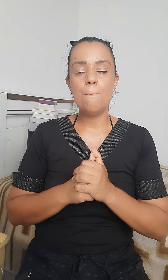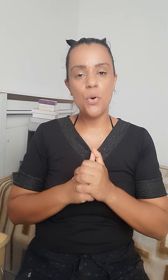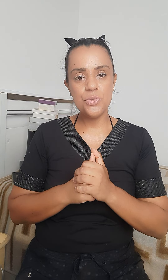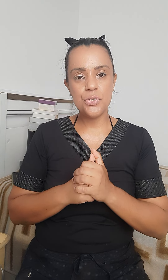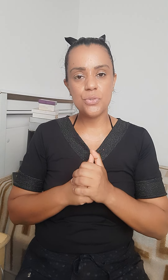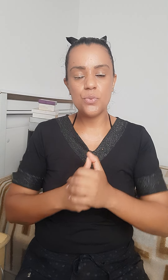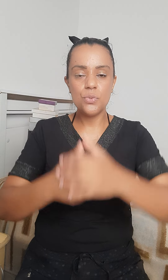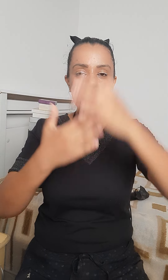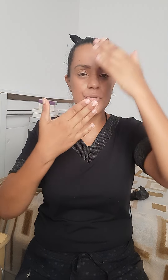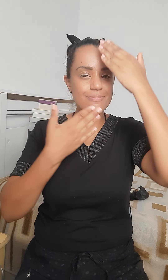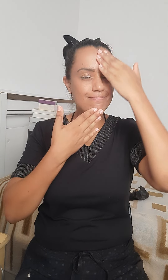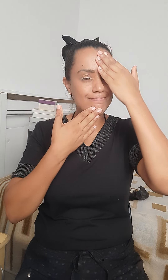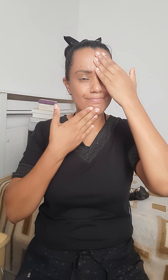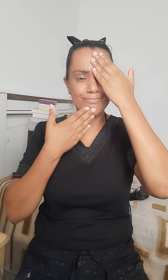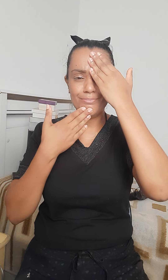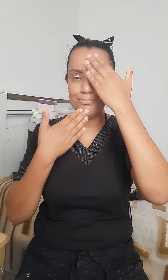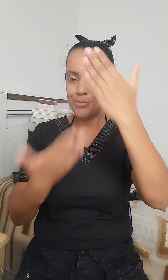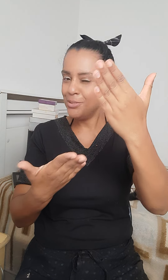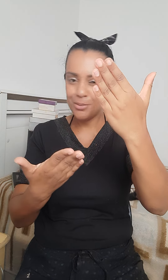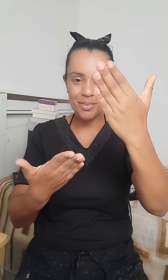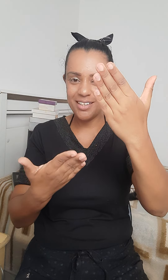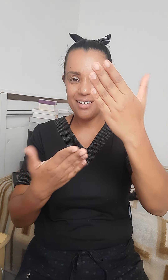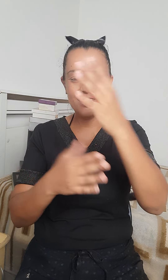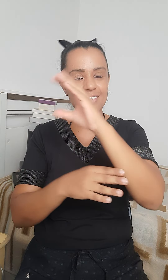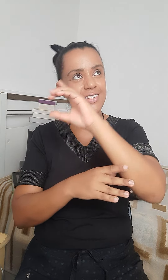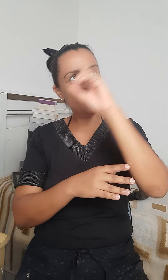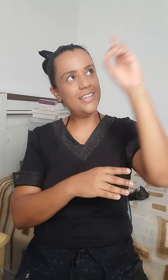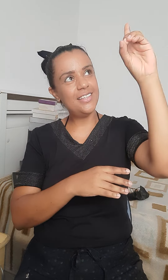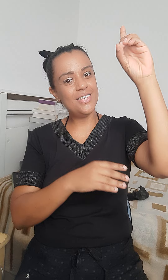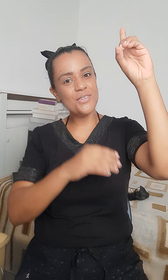Bons estudos, muito obrigada e que Deus, ó,